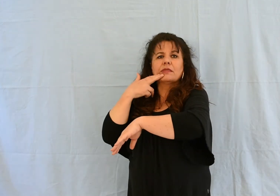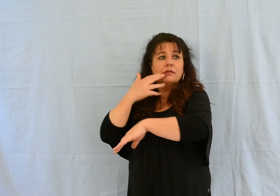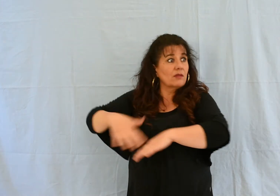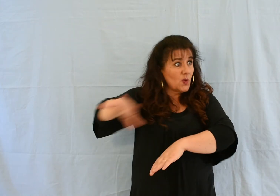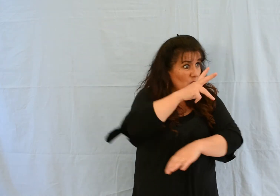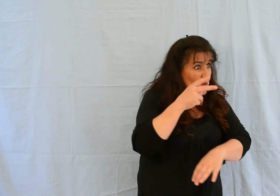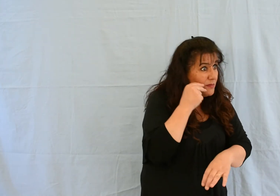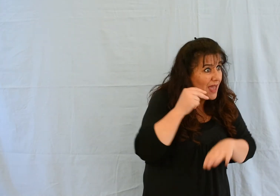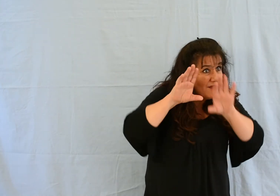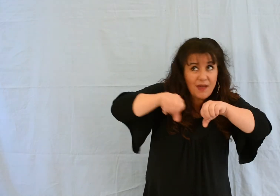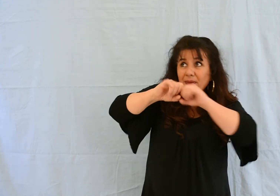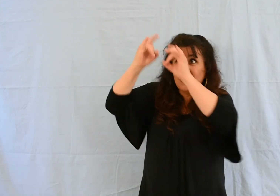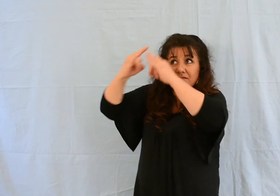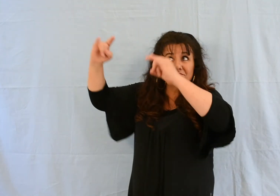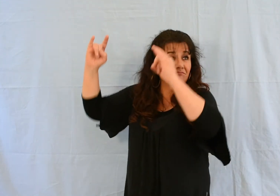et n'appartient pas à cette création.